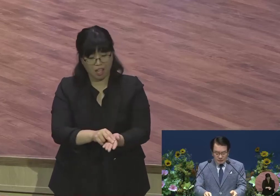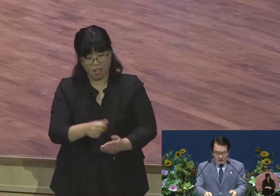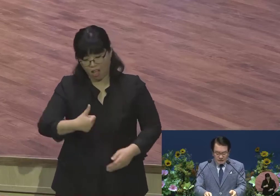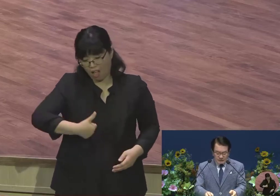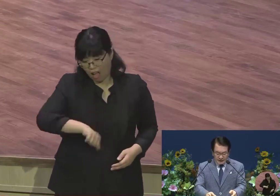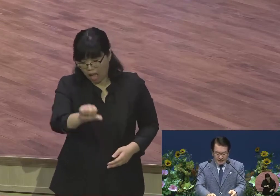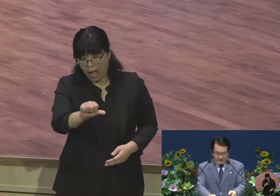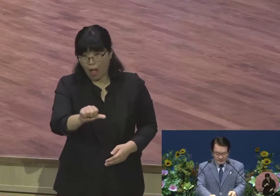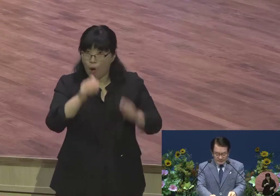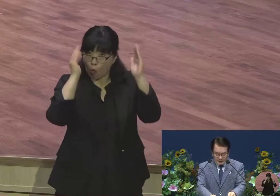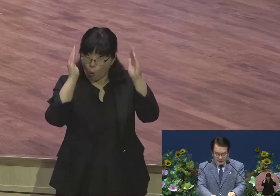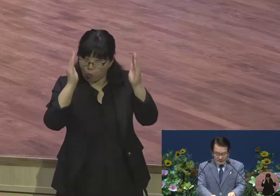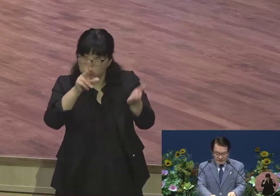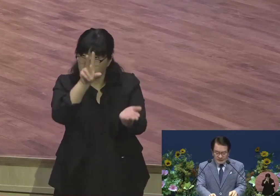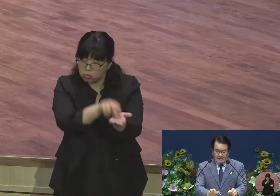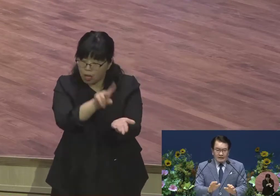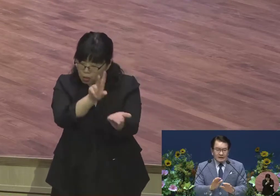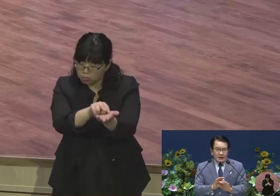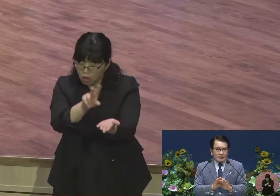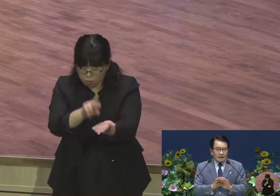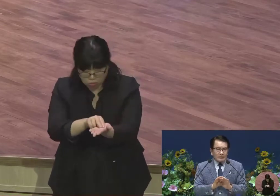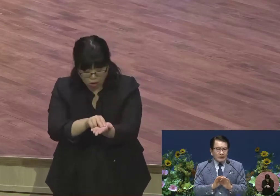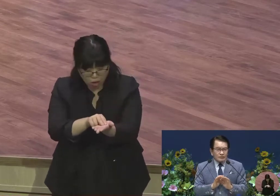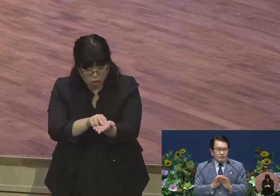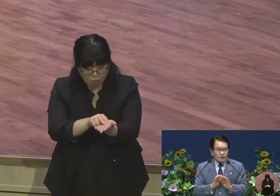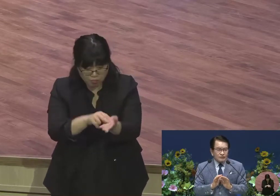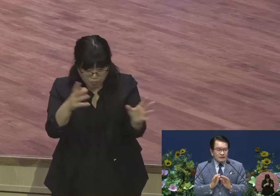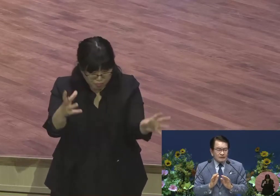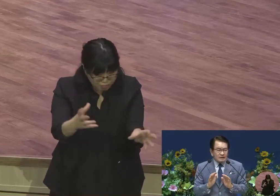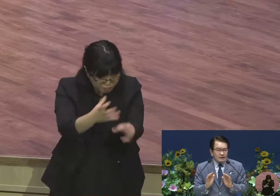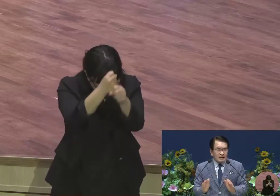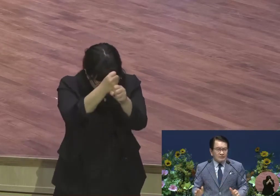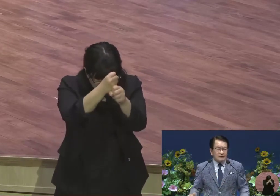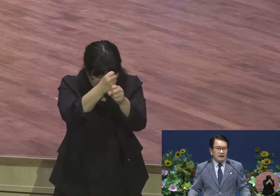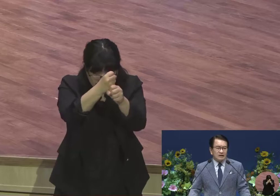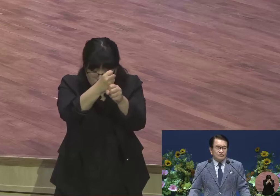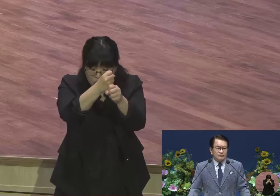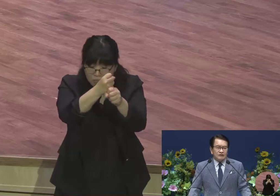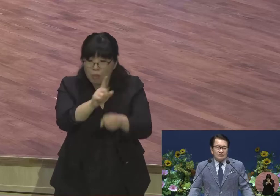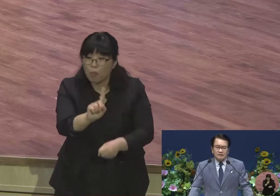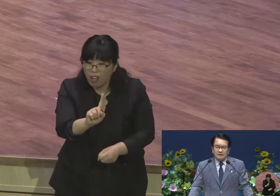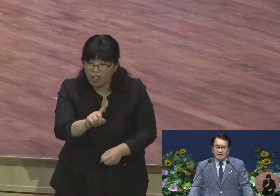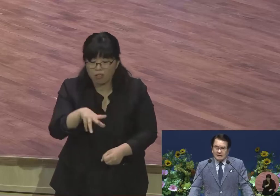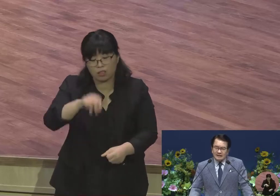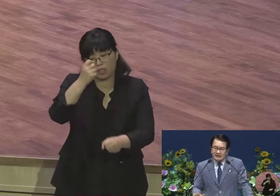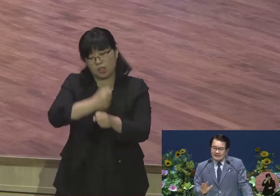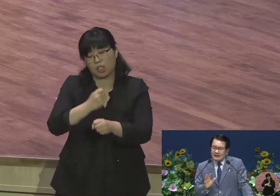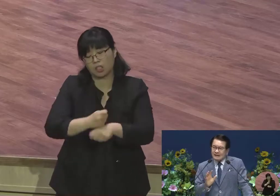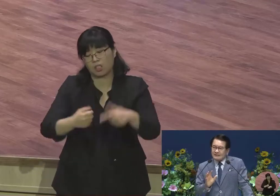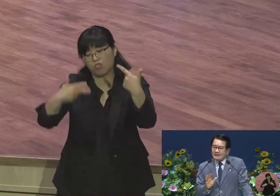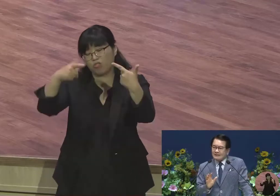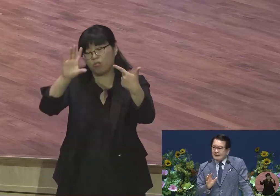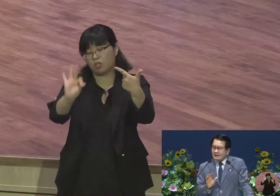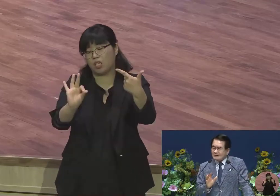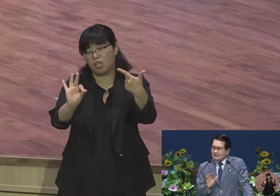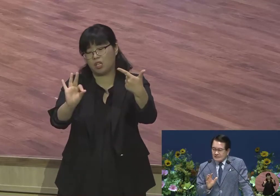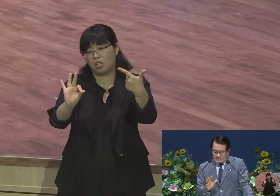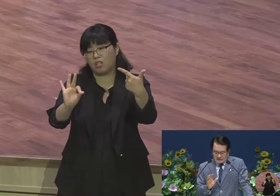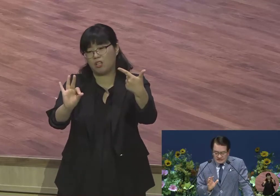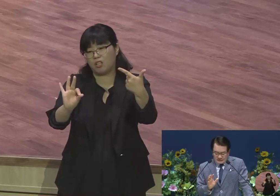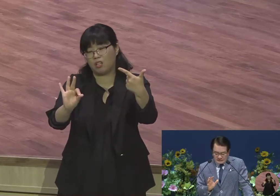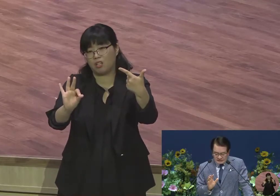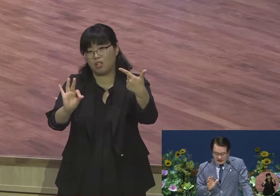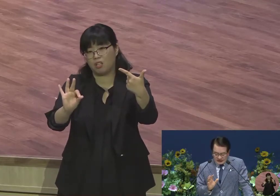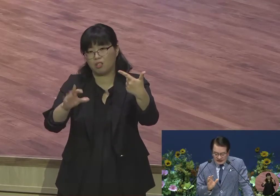부분들 있는데 이런 대화들의 소재를 정리하면 창세 6장 11장 텔에 딱 옛 텔에